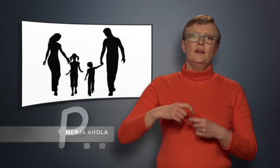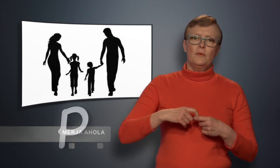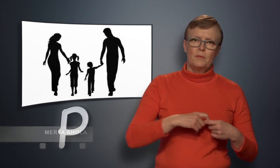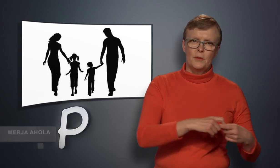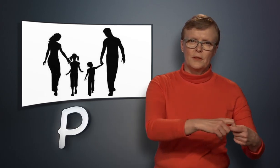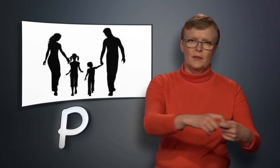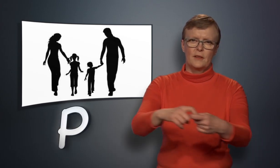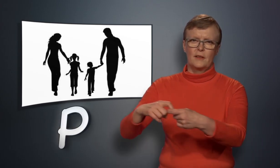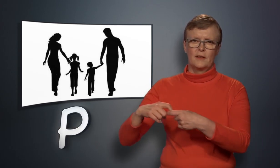Perhe.